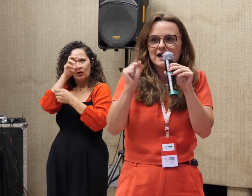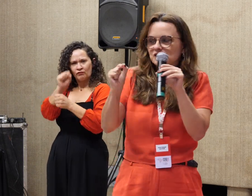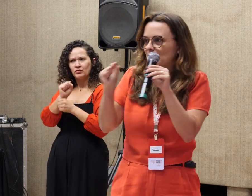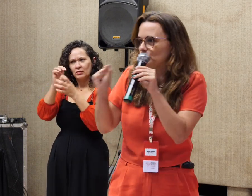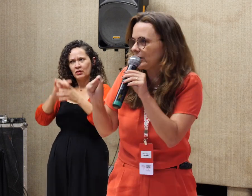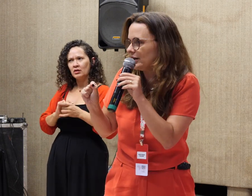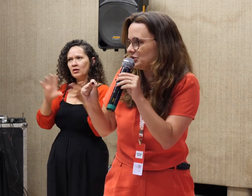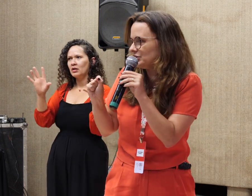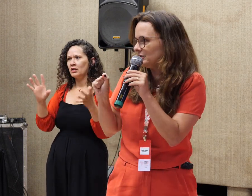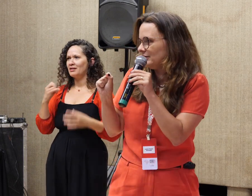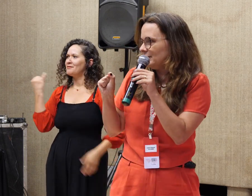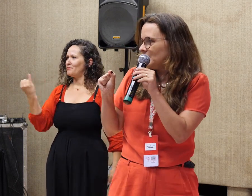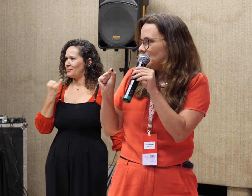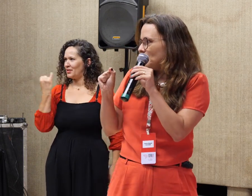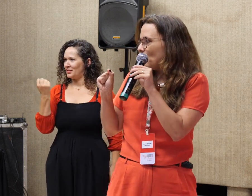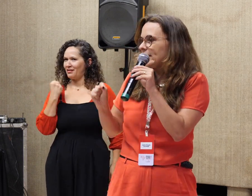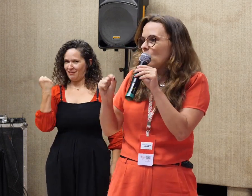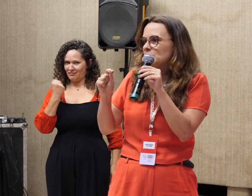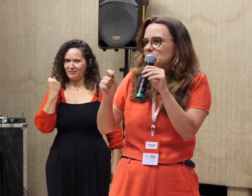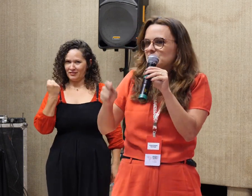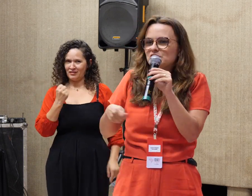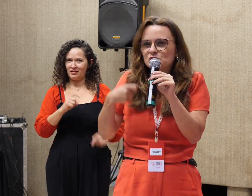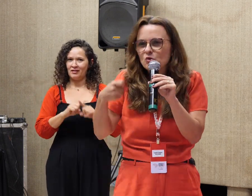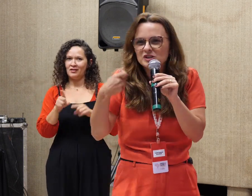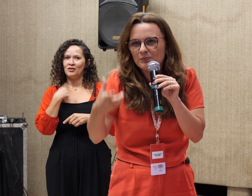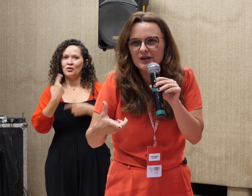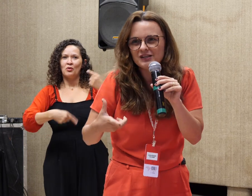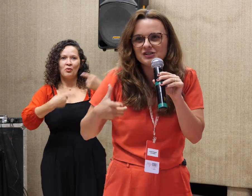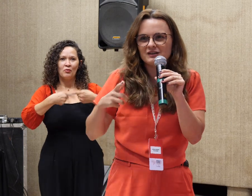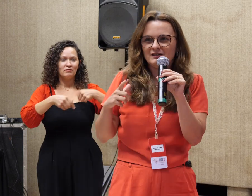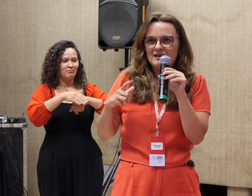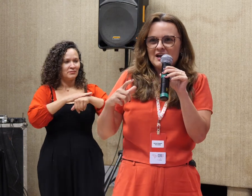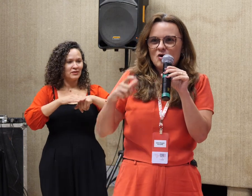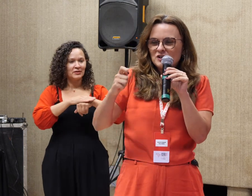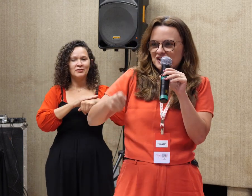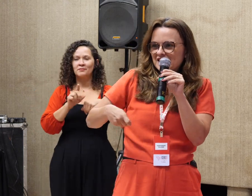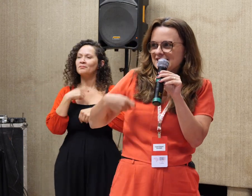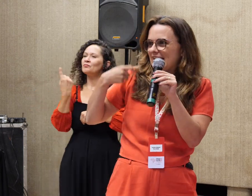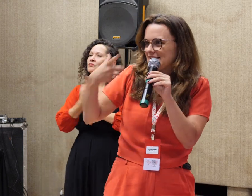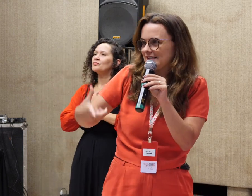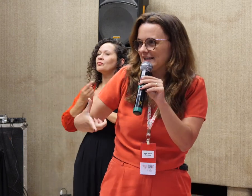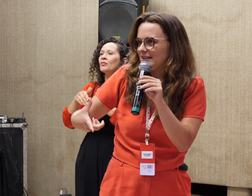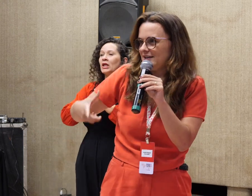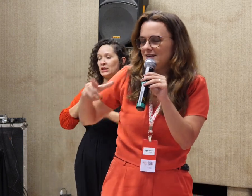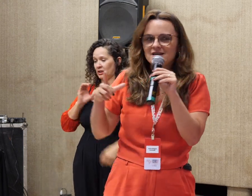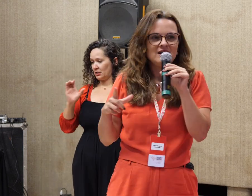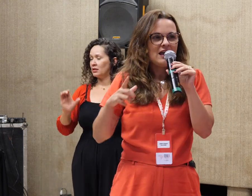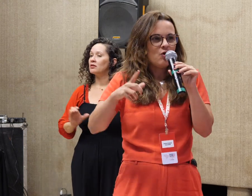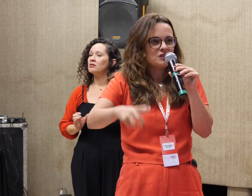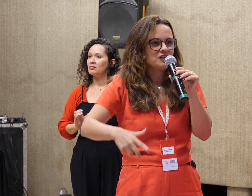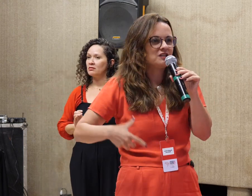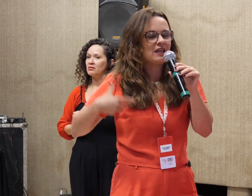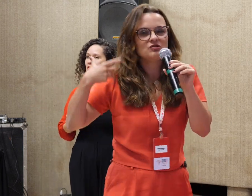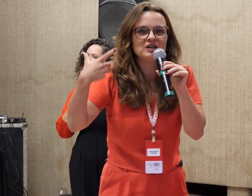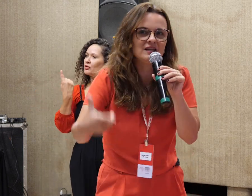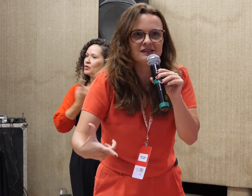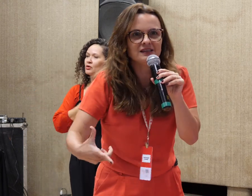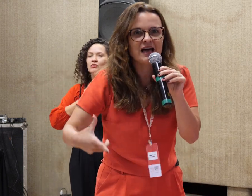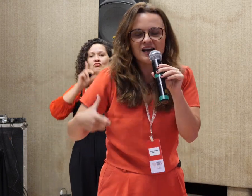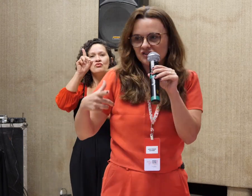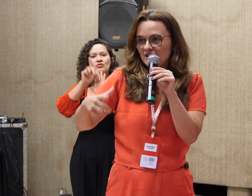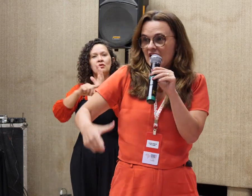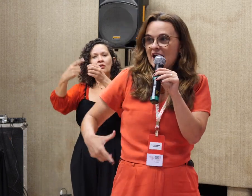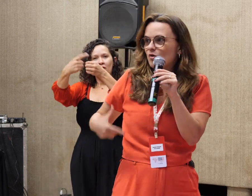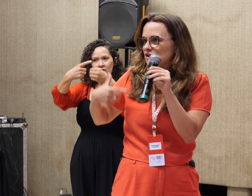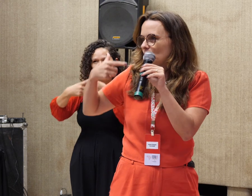potencialidade democrática muito grande. Porque é onde a gente discute a política, é onde a gente exerce a cidadania, é onde a gente tem o direito